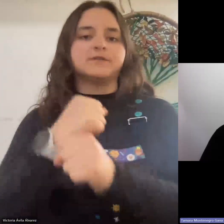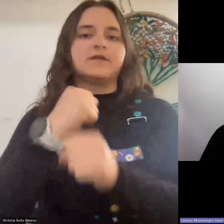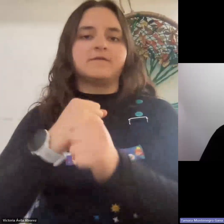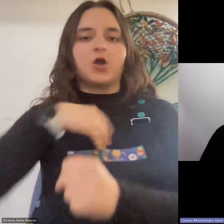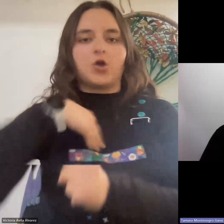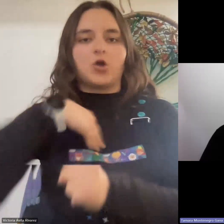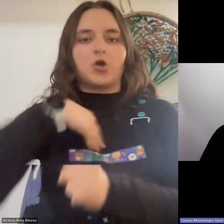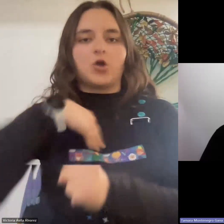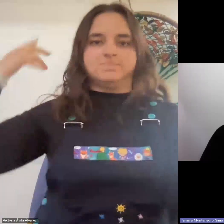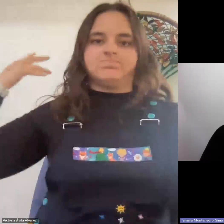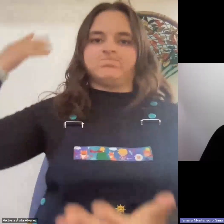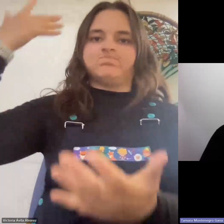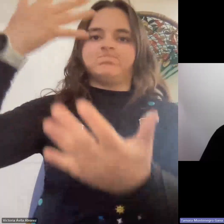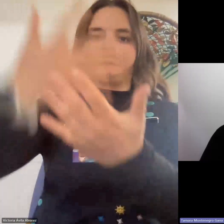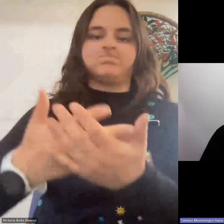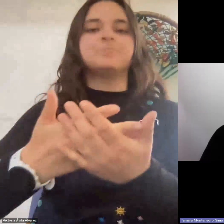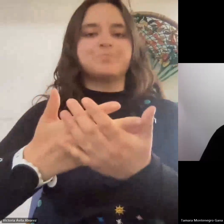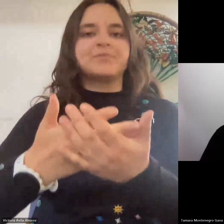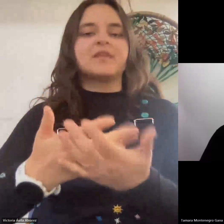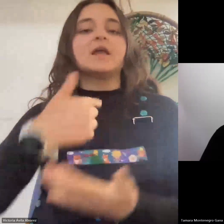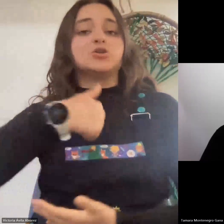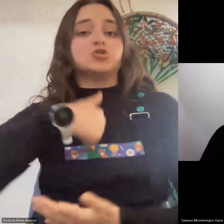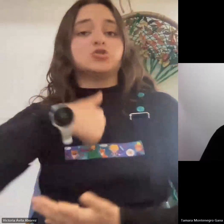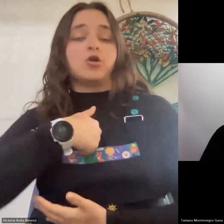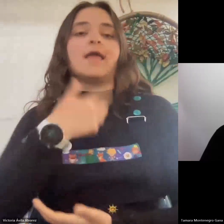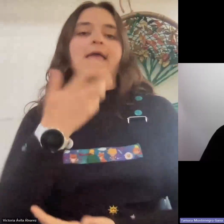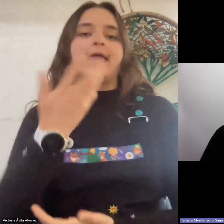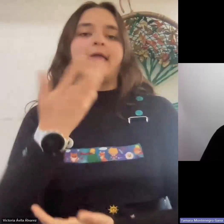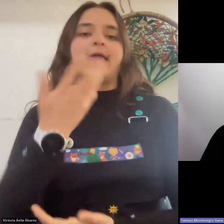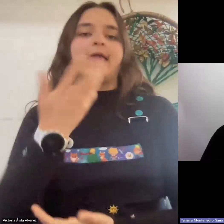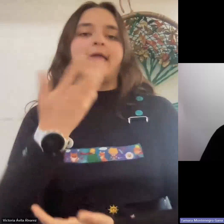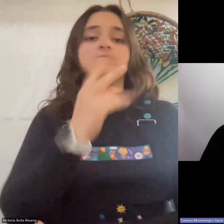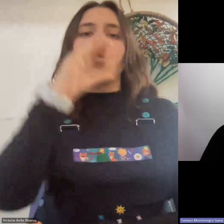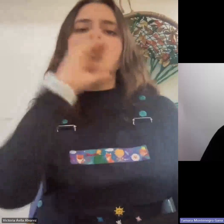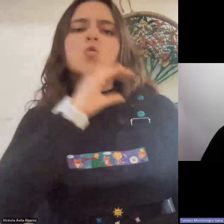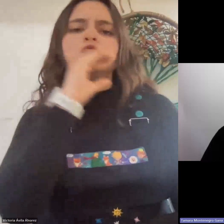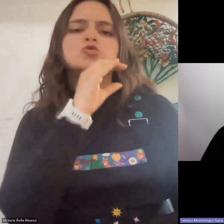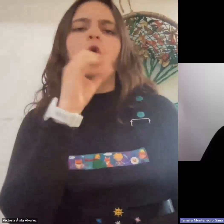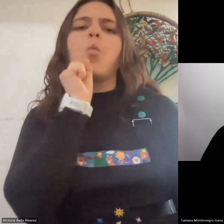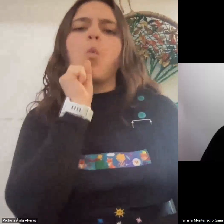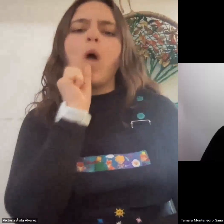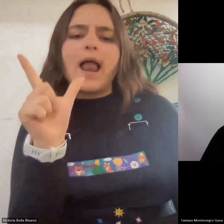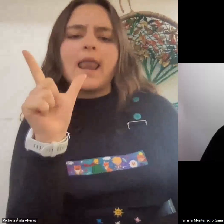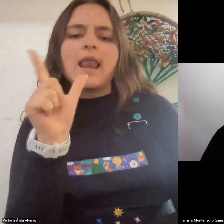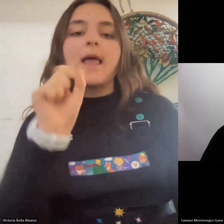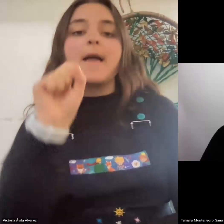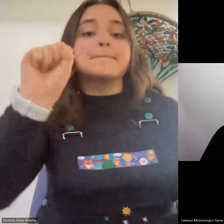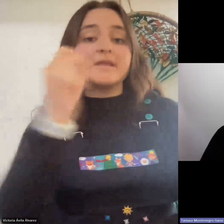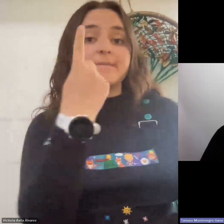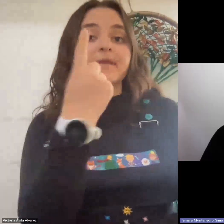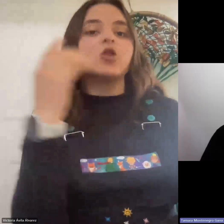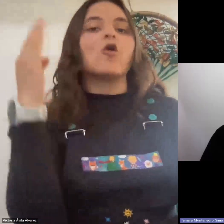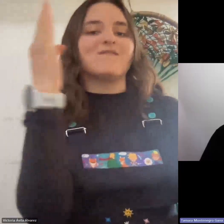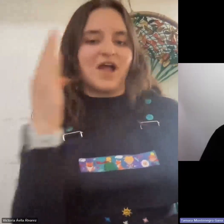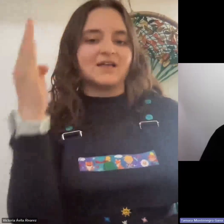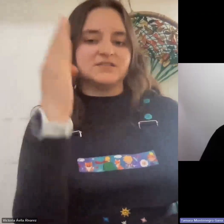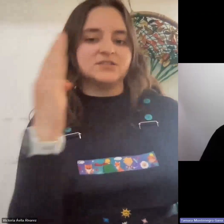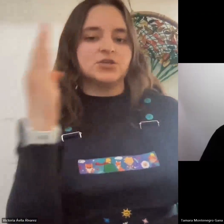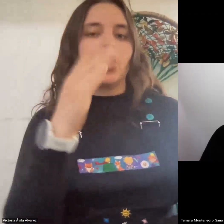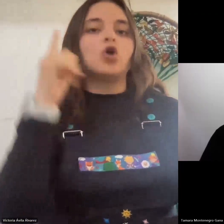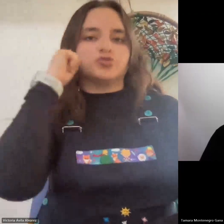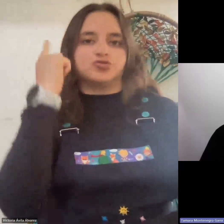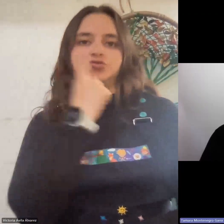En las dos escuelas yo trabajo desde hace bastante tiempo. ¿En qué